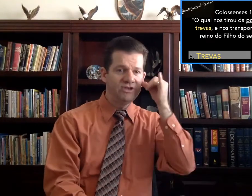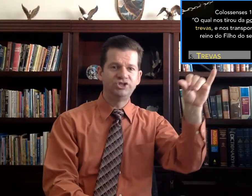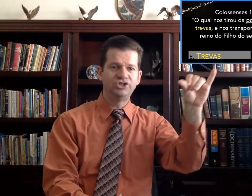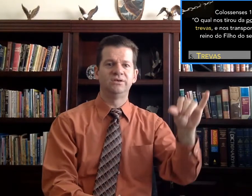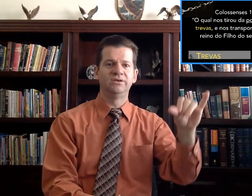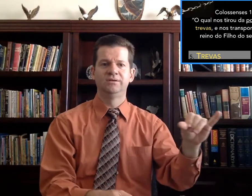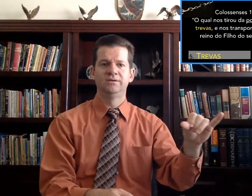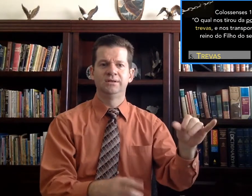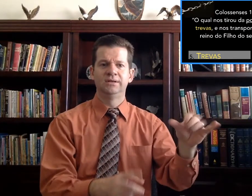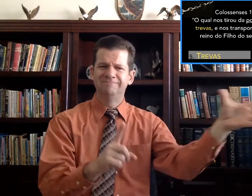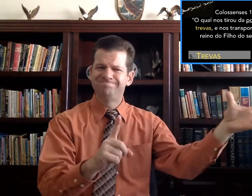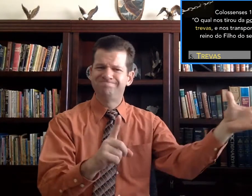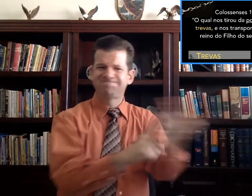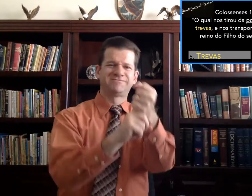evite,